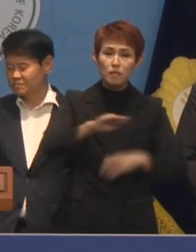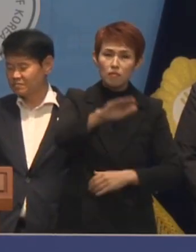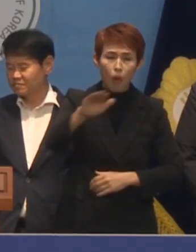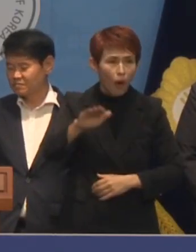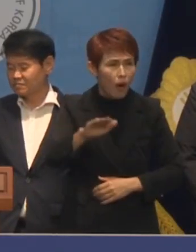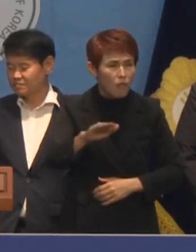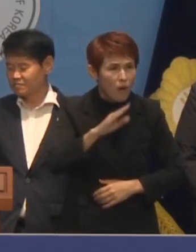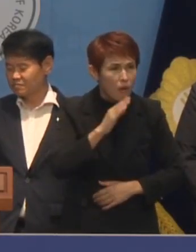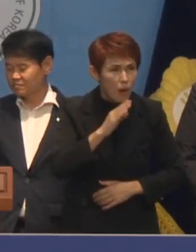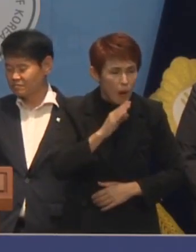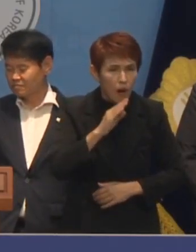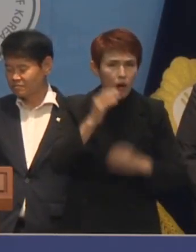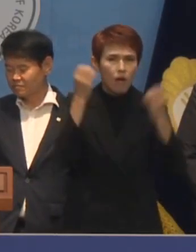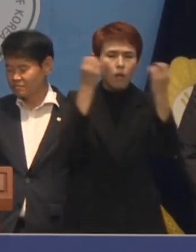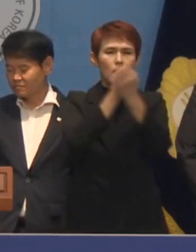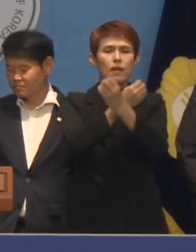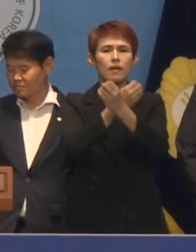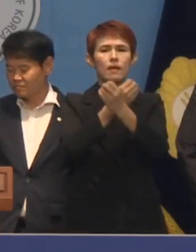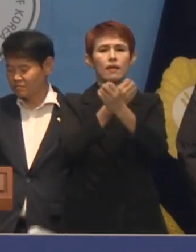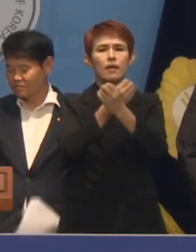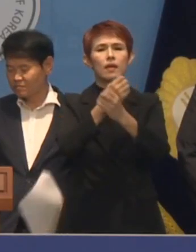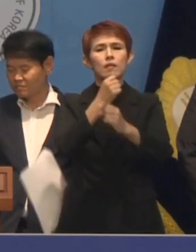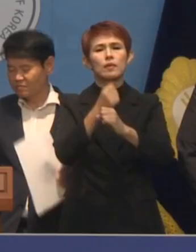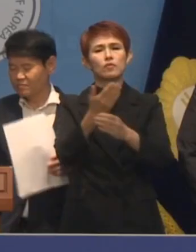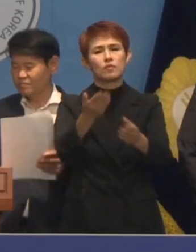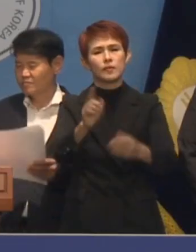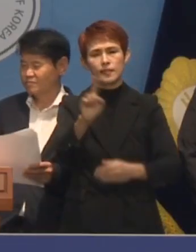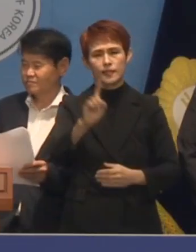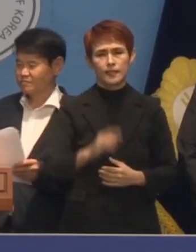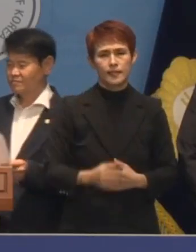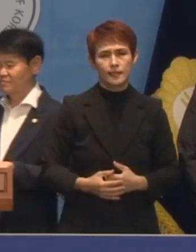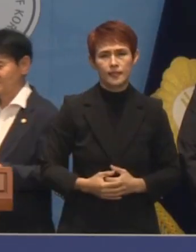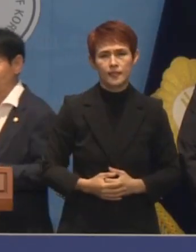오해를 거짓 선동을 하고 있는 것입니다.